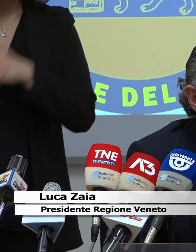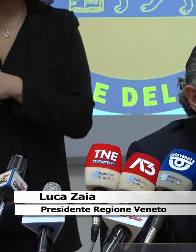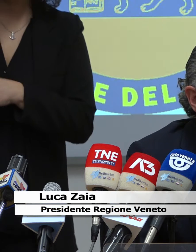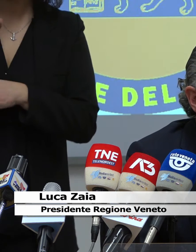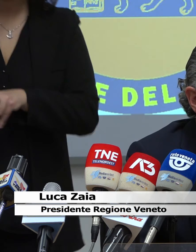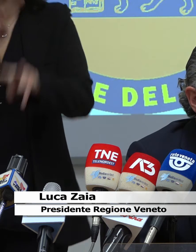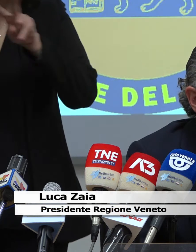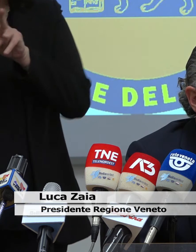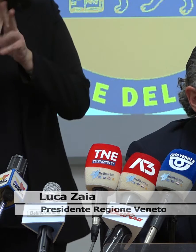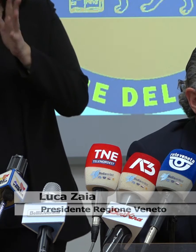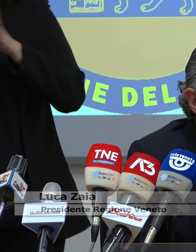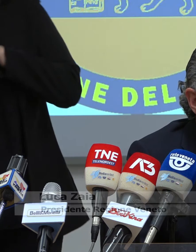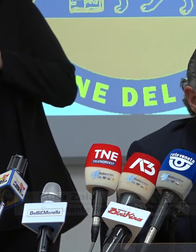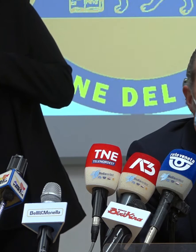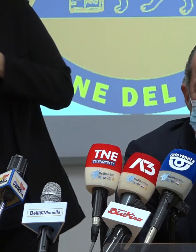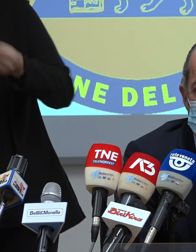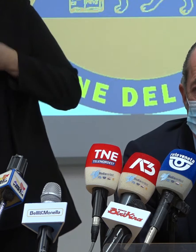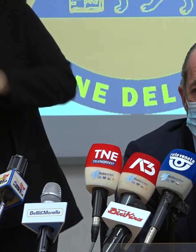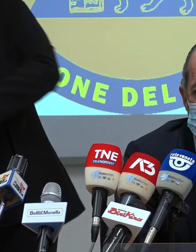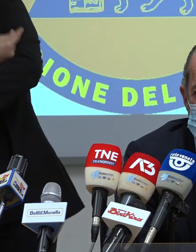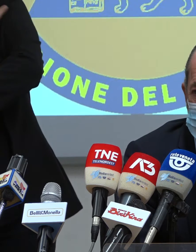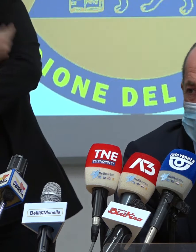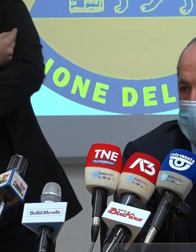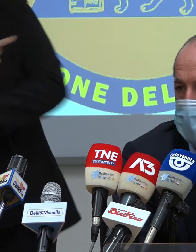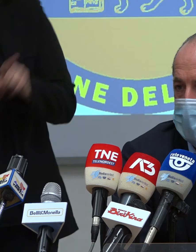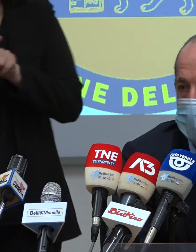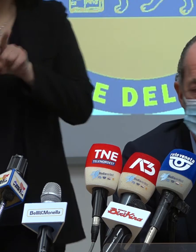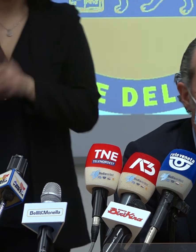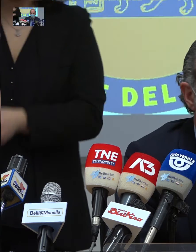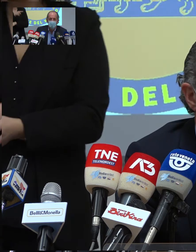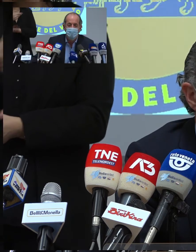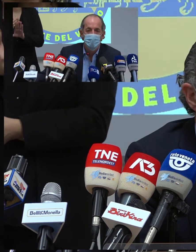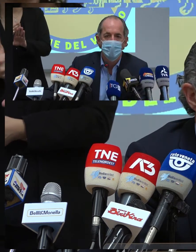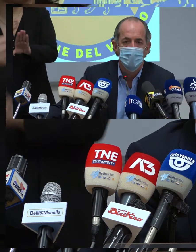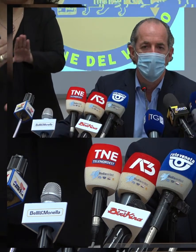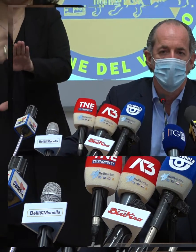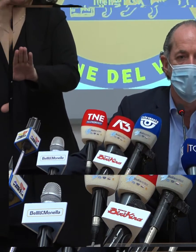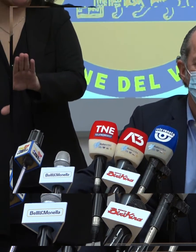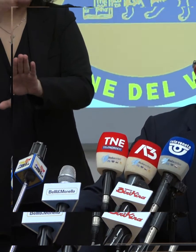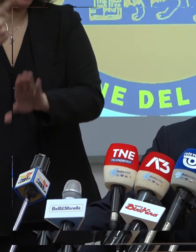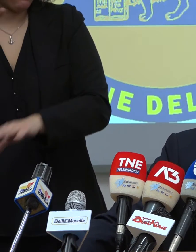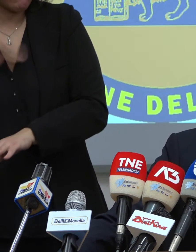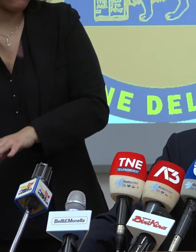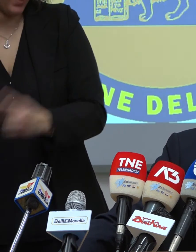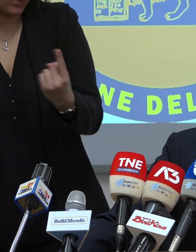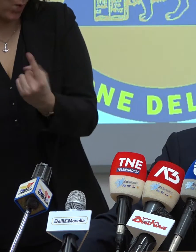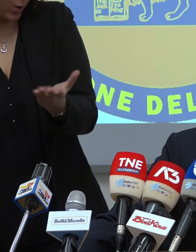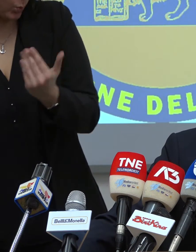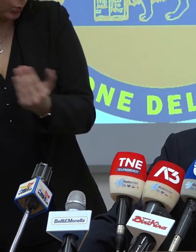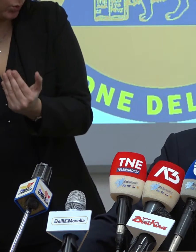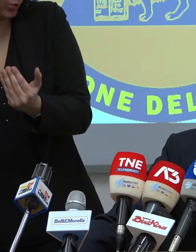vaccini. E come se li compra la Germania non capisco perché qualcun altro non riesca a comprarseli. Noi siamo